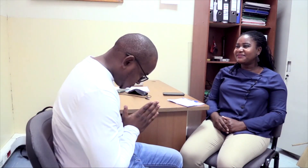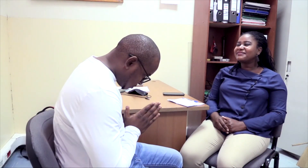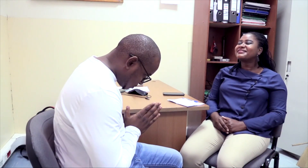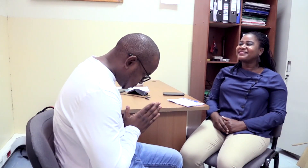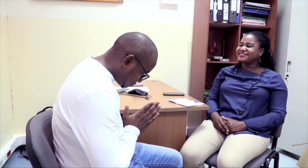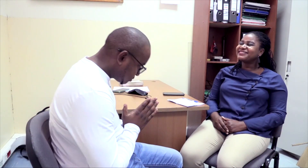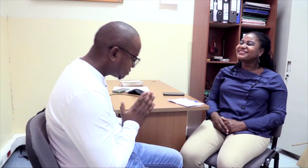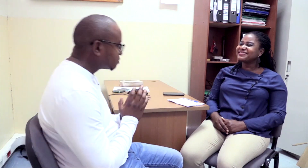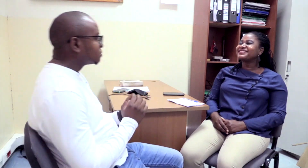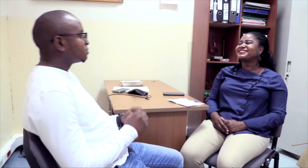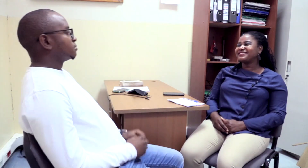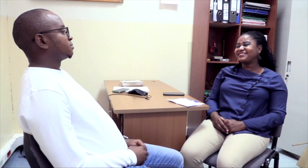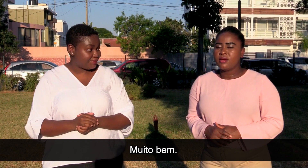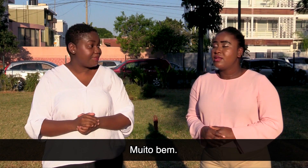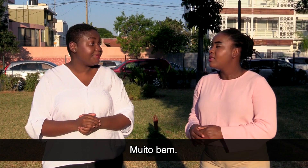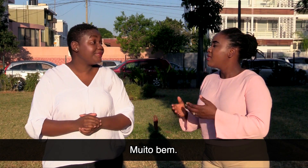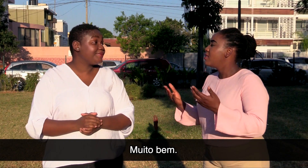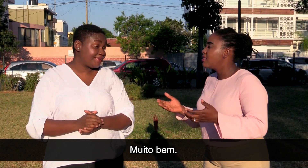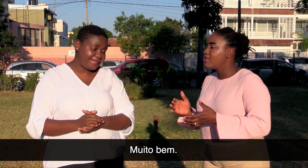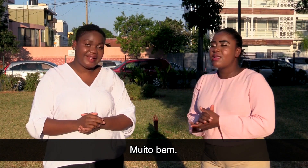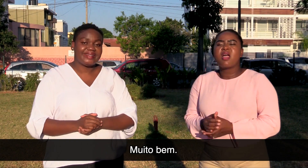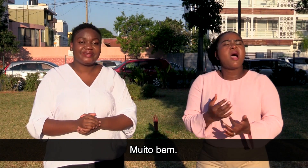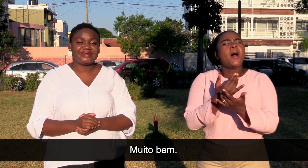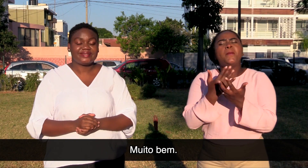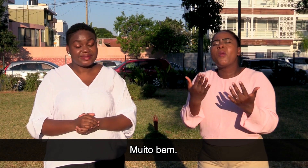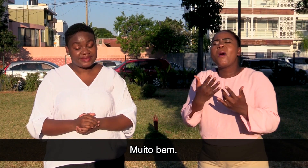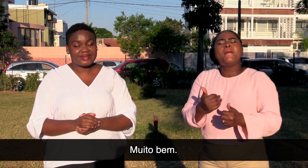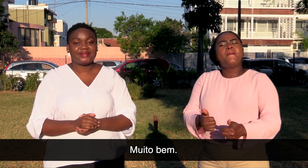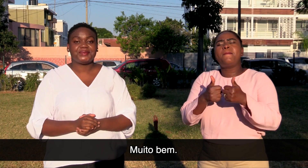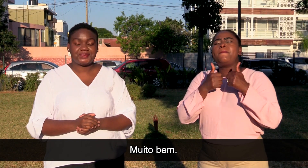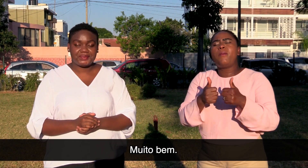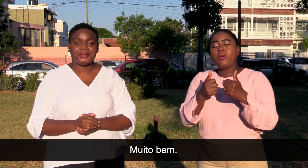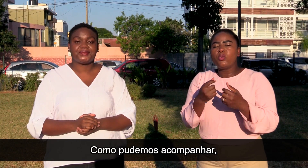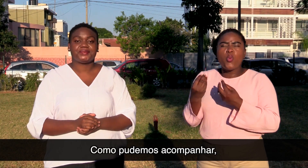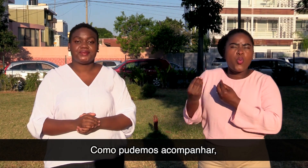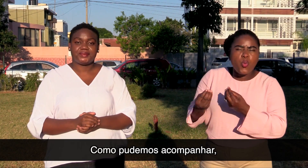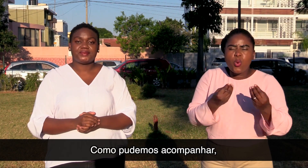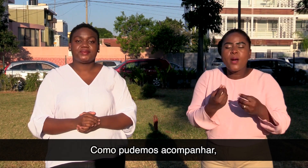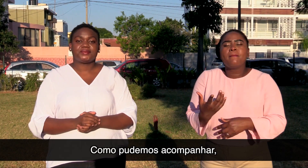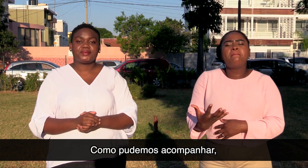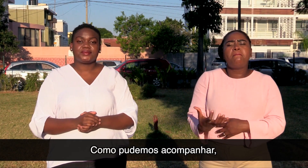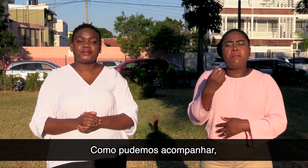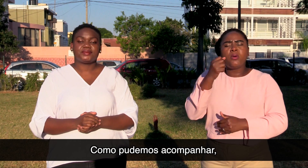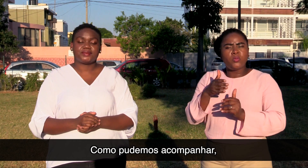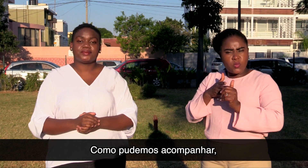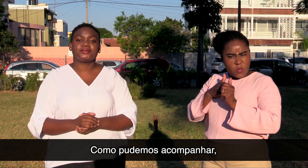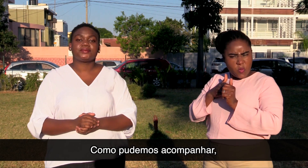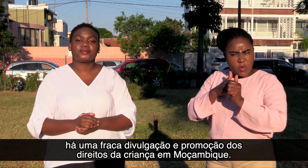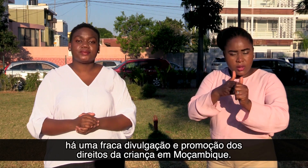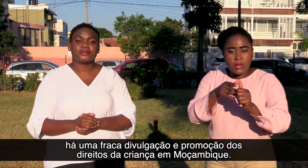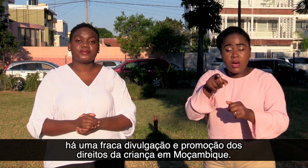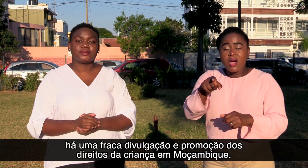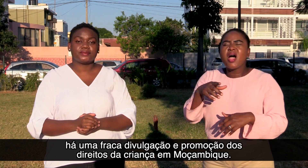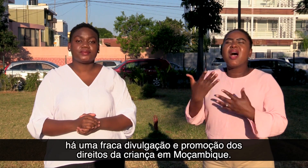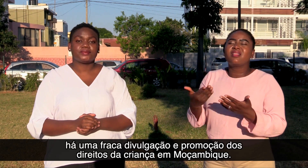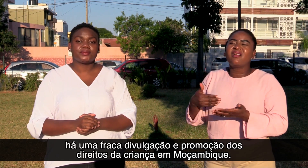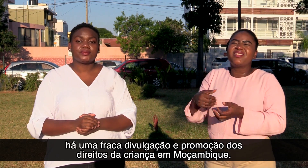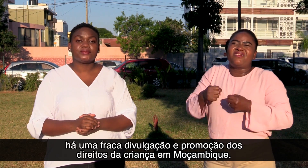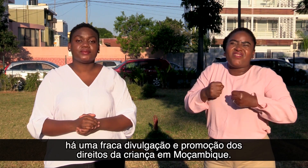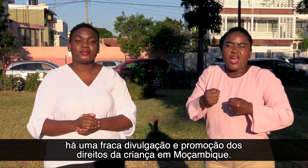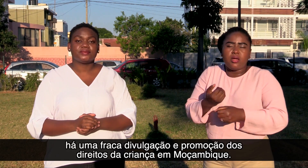a nova legislação, ela é pública. Quer dizer, que qualquer pessoa que tenha informação, seja ele comunitário, vizinho,